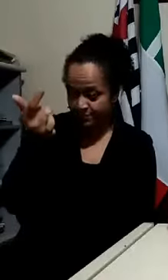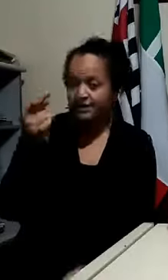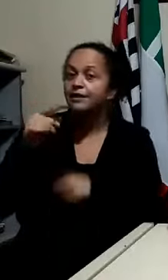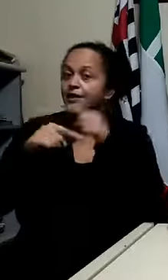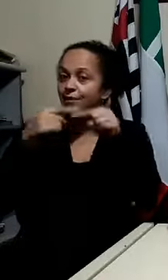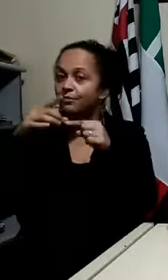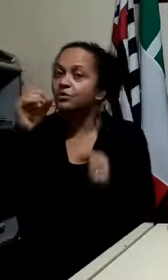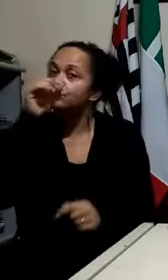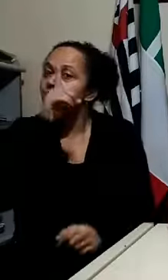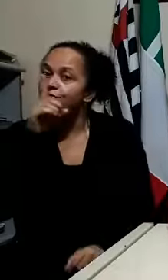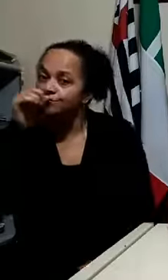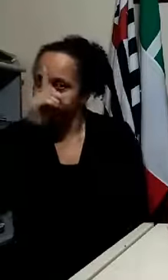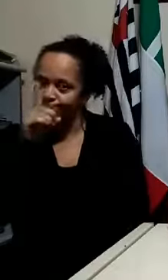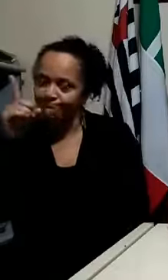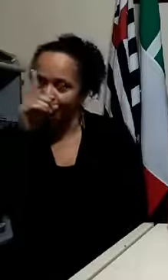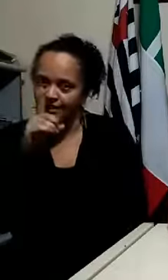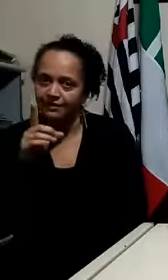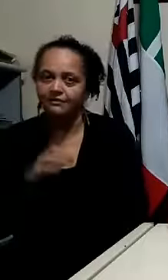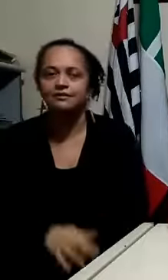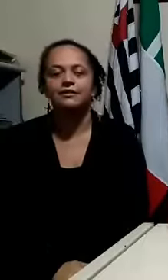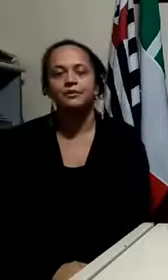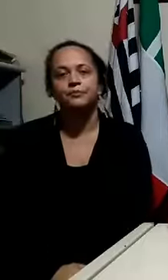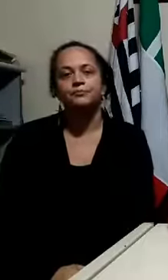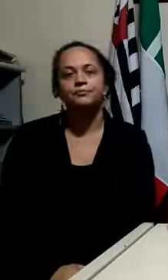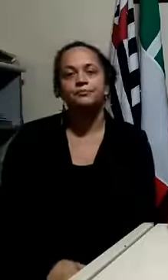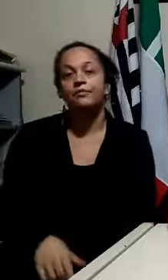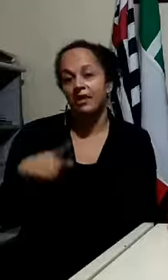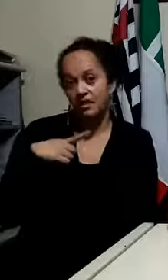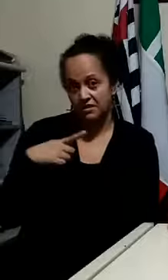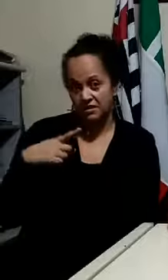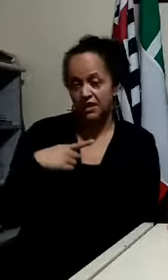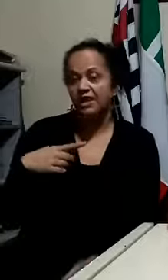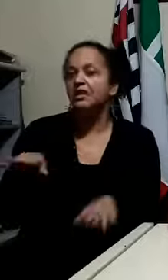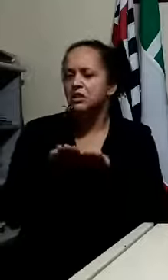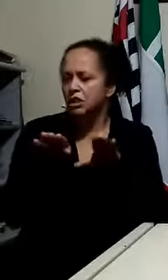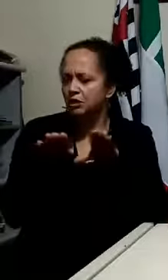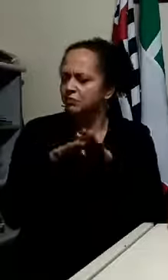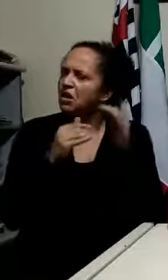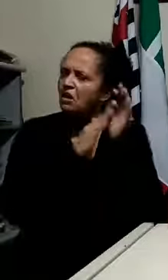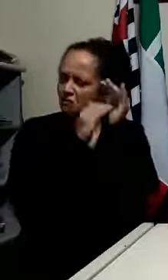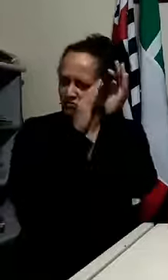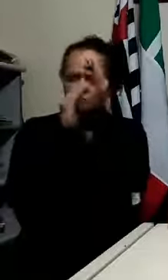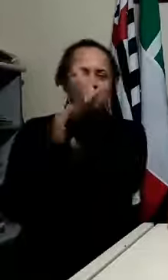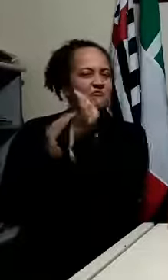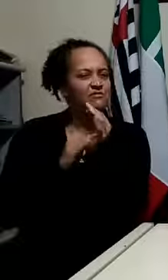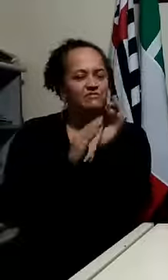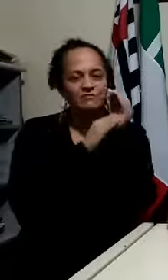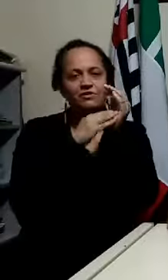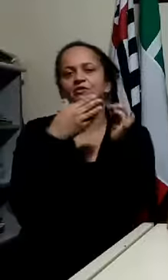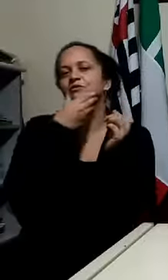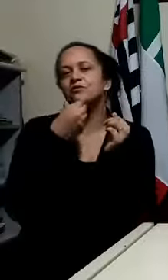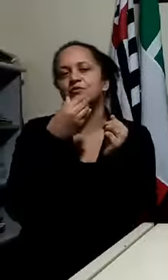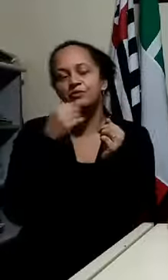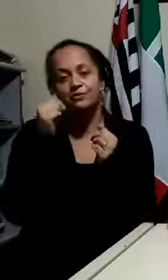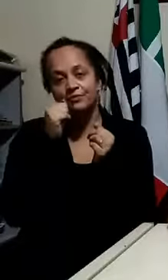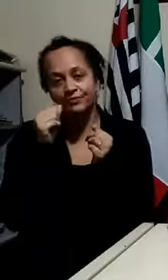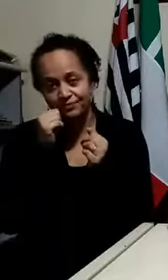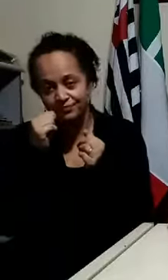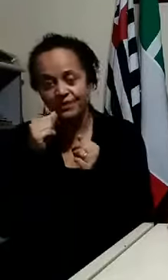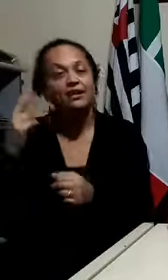live maravilhosa domingo, vai estar conosco aqui o Marquinhos e a Simone para fazer um louvor ao Senhor, a Regiane para